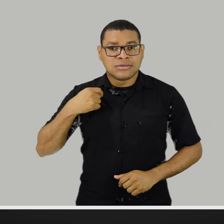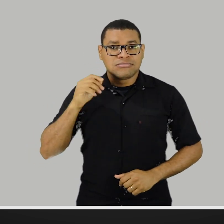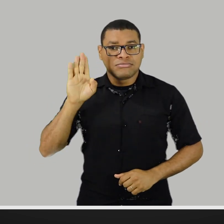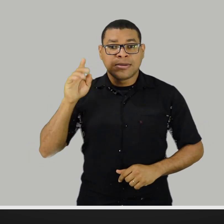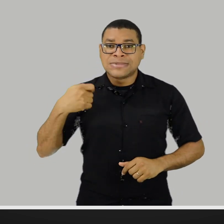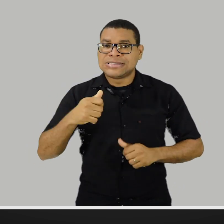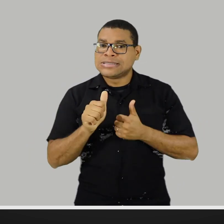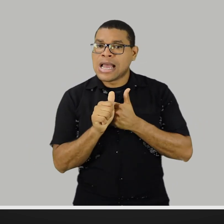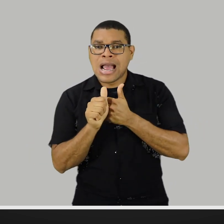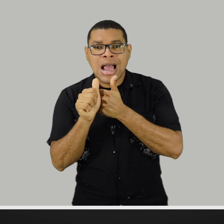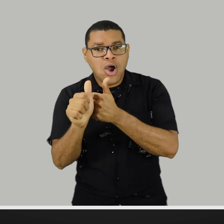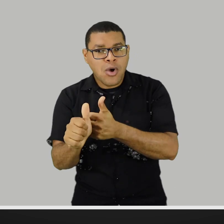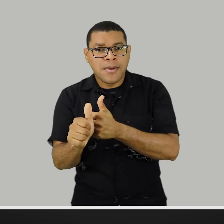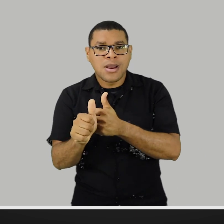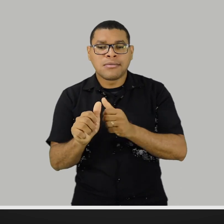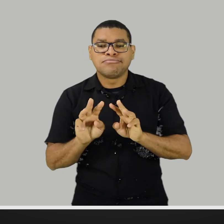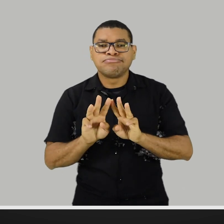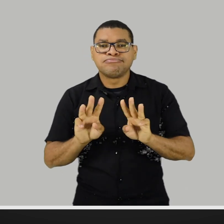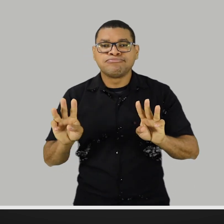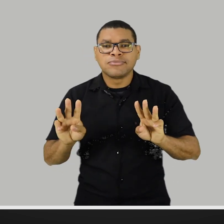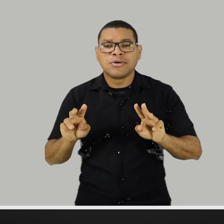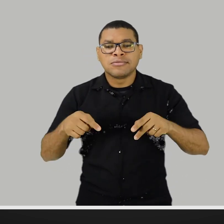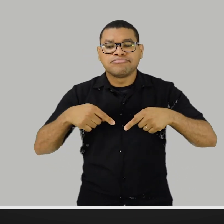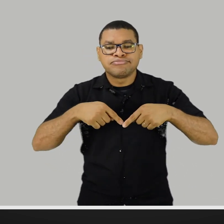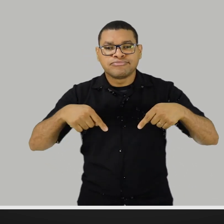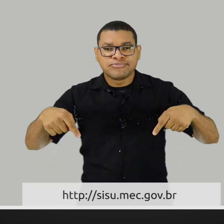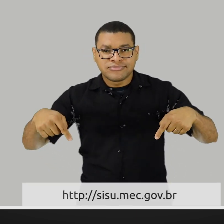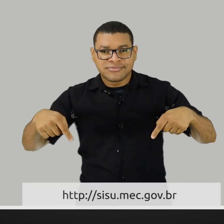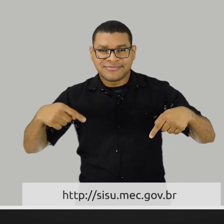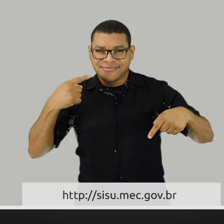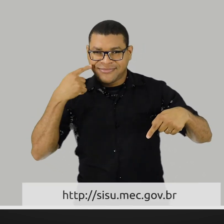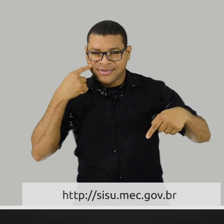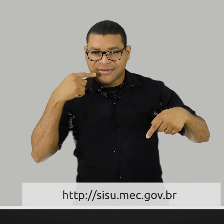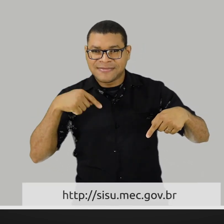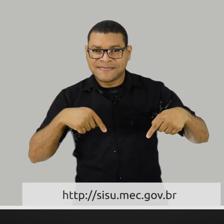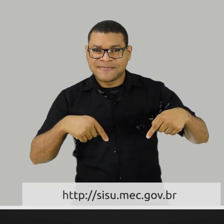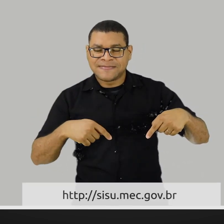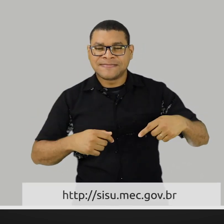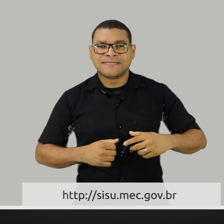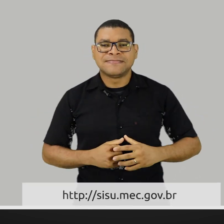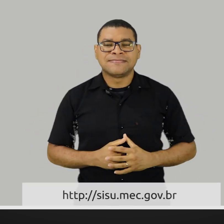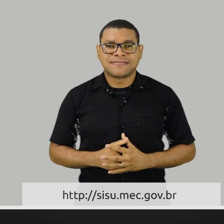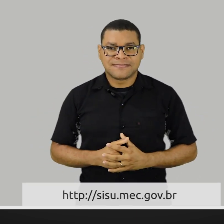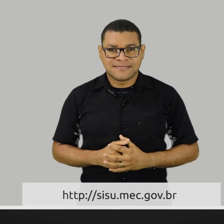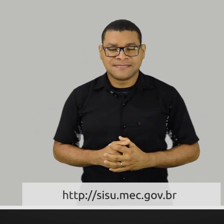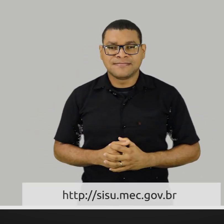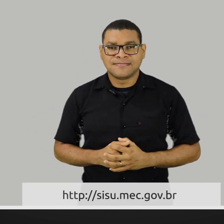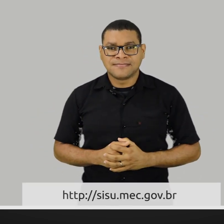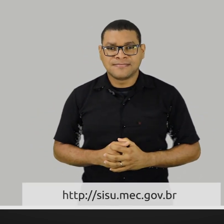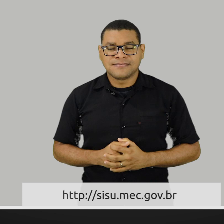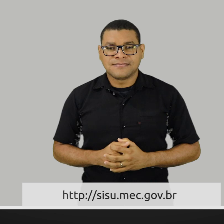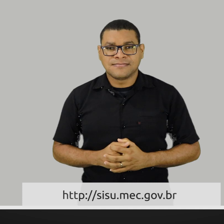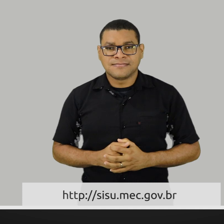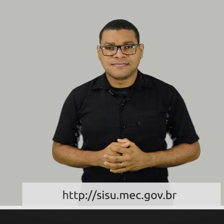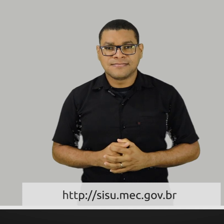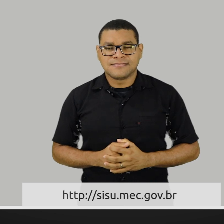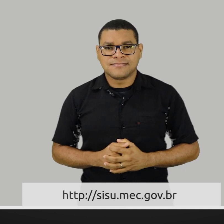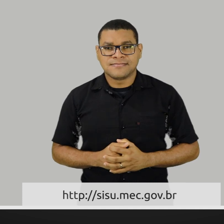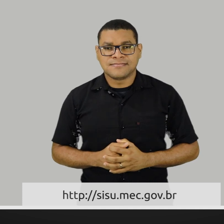acompanhar cumulativamente o portal eletrônico do Sisu no endereço http